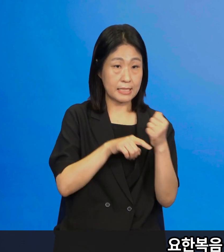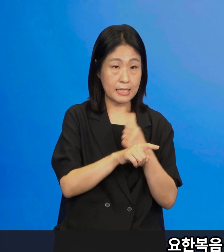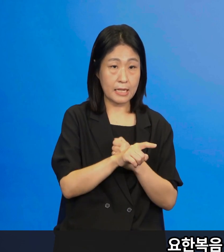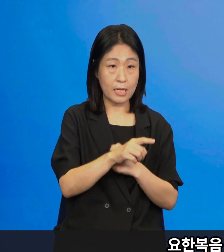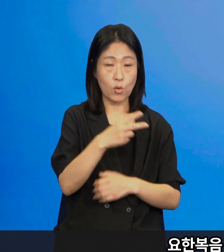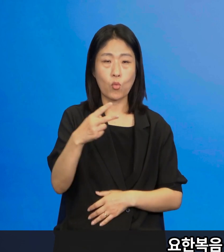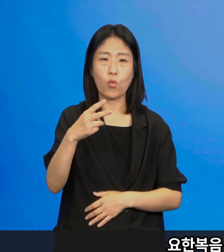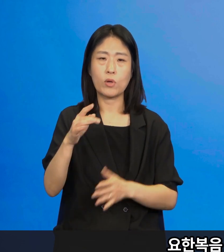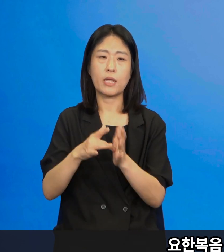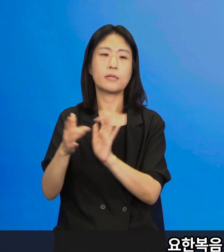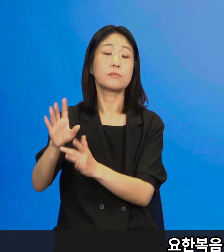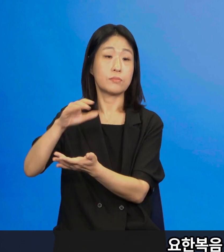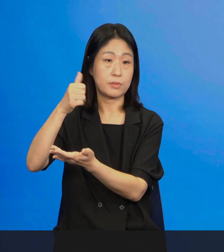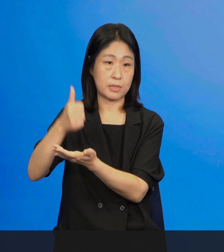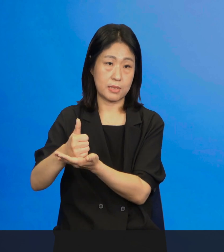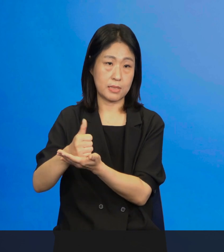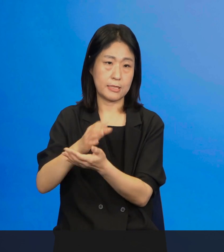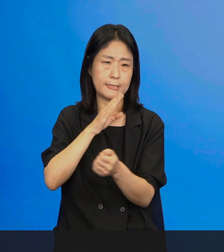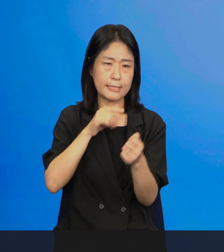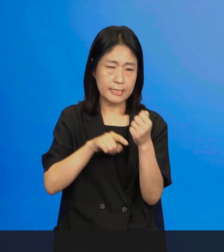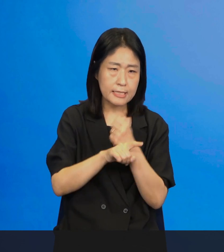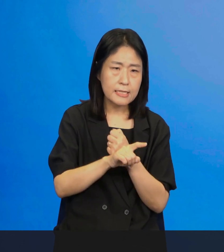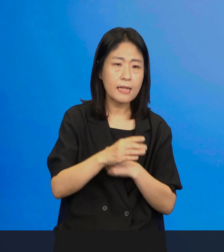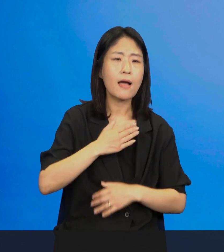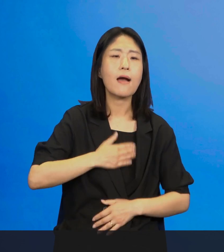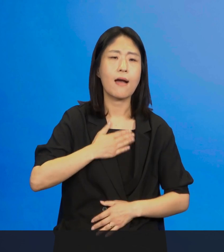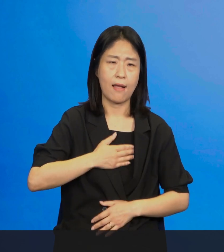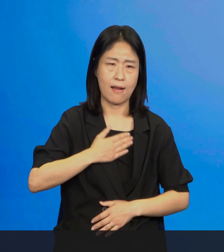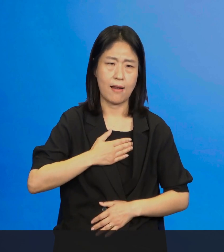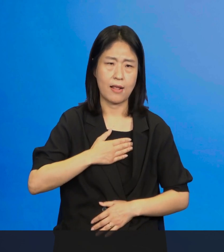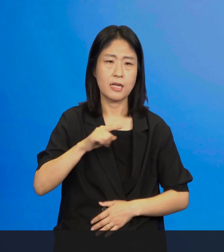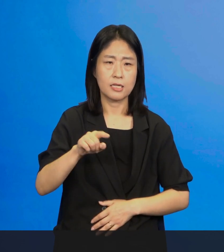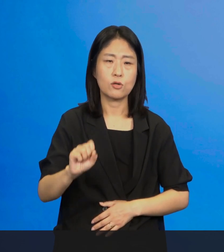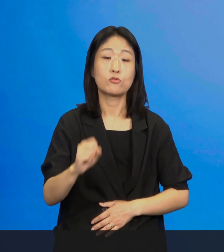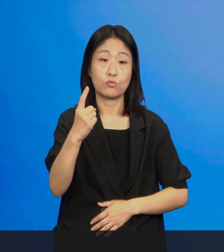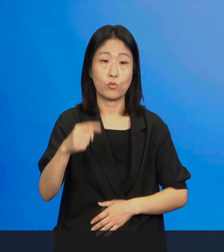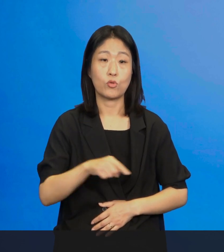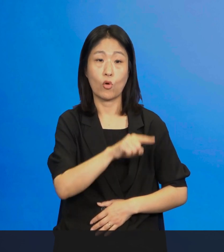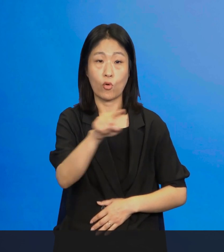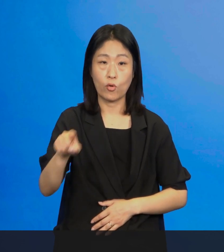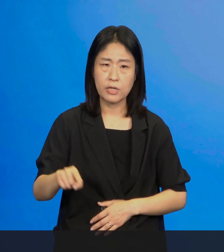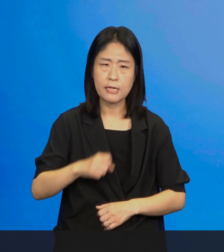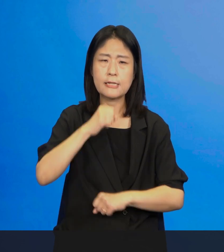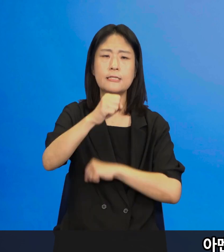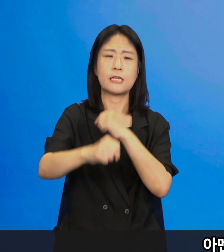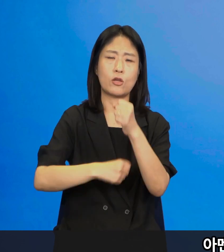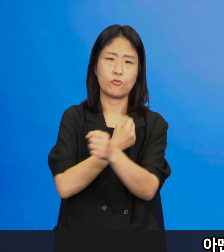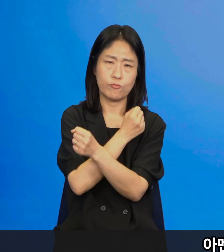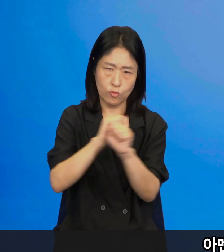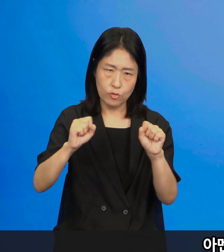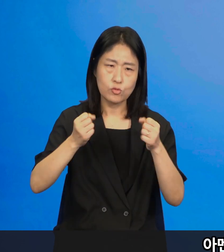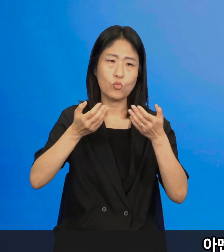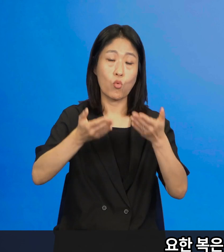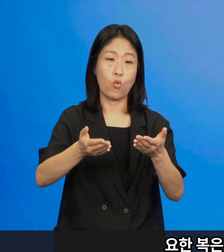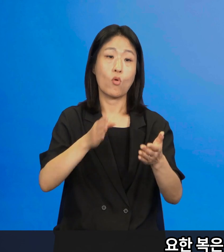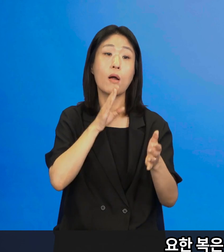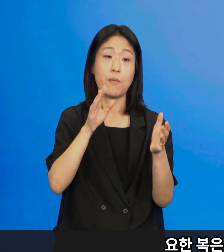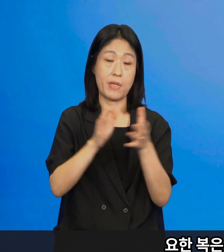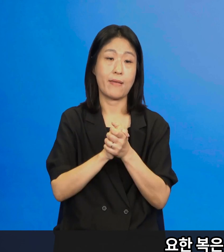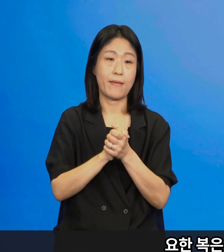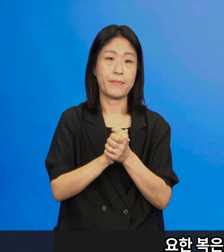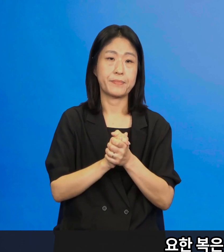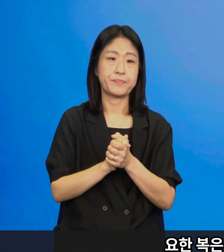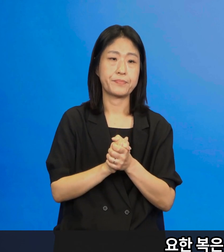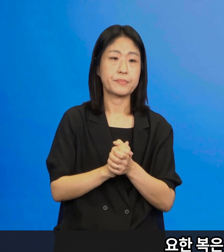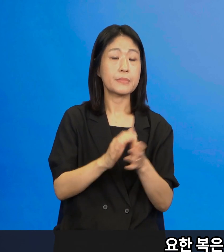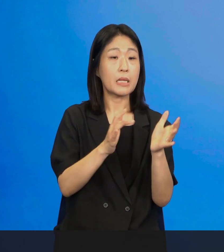요한복음 8장 32절에는 진리를 알지니 진리가 너희를 자유롭게 하리라. 아멘입니다. 요한복음